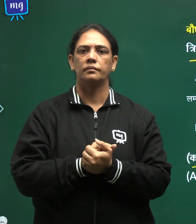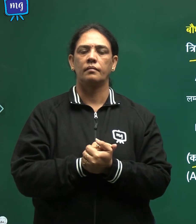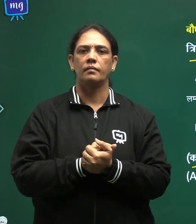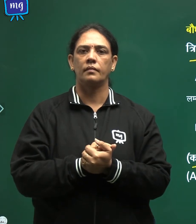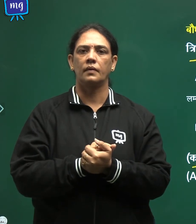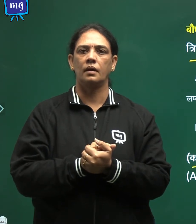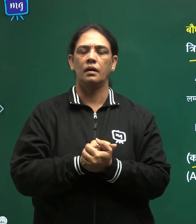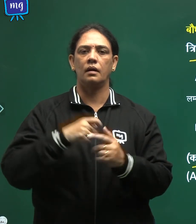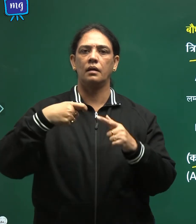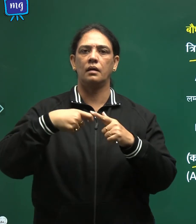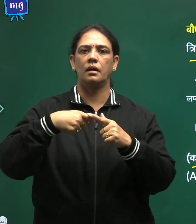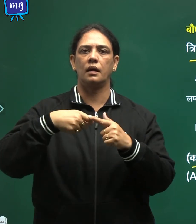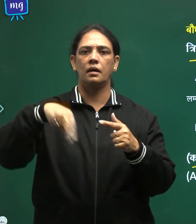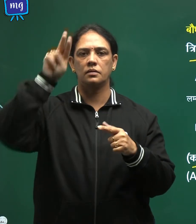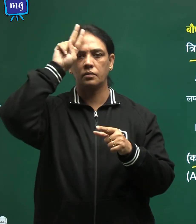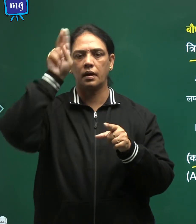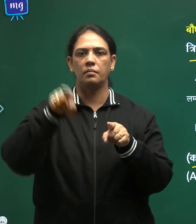कर्ण स्क्वायर बराबर